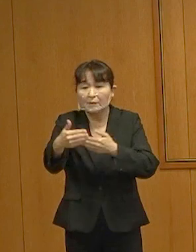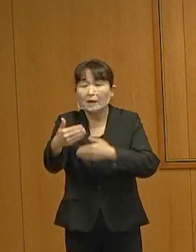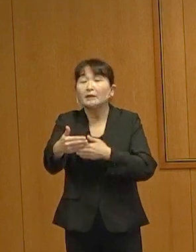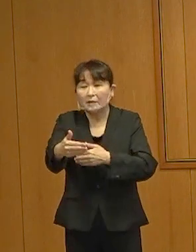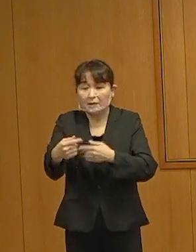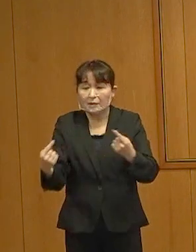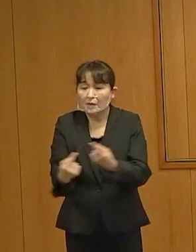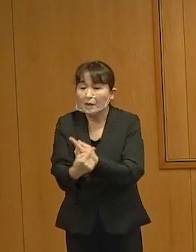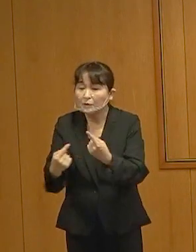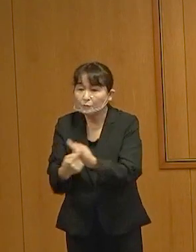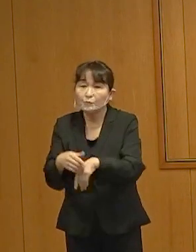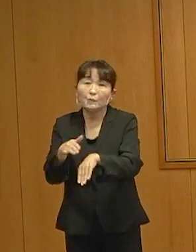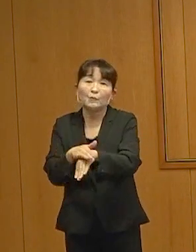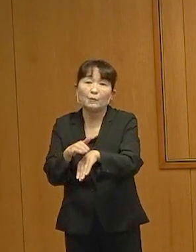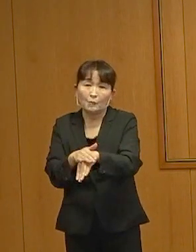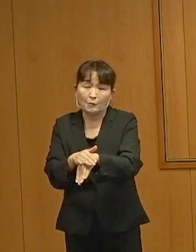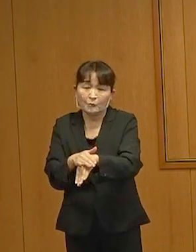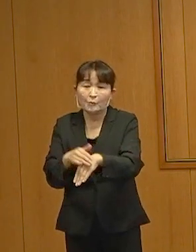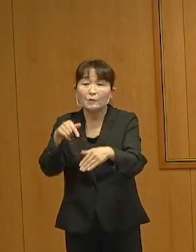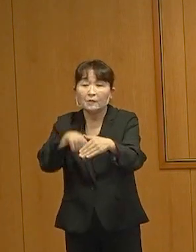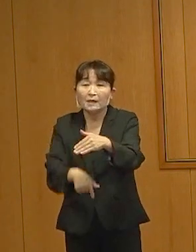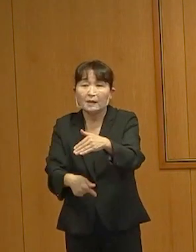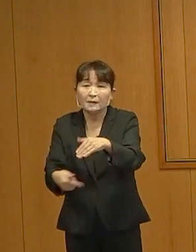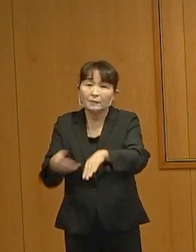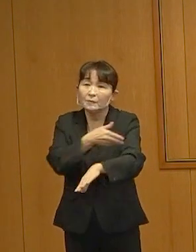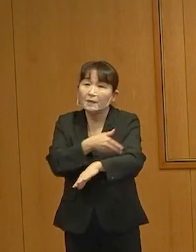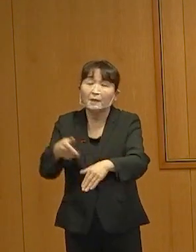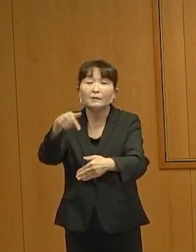で利用しやすいような状況というのをどういうふう